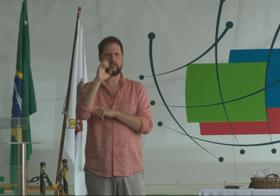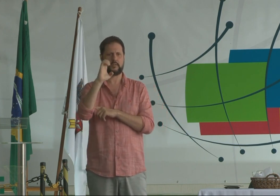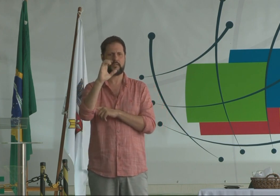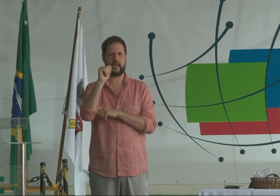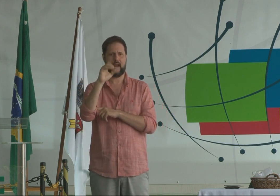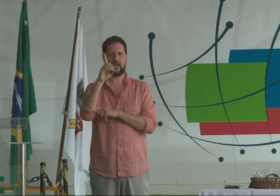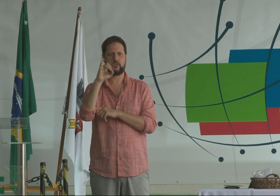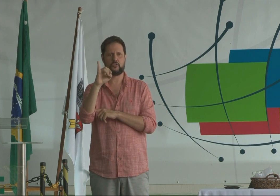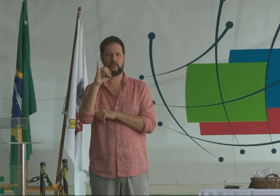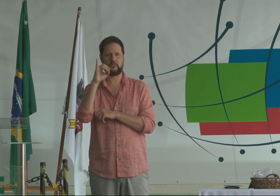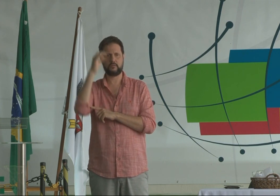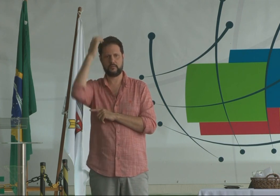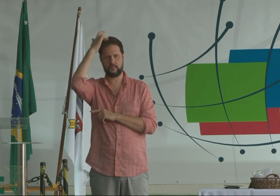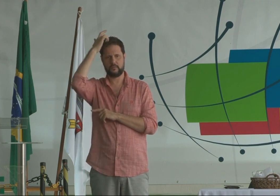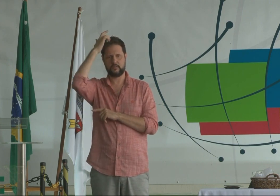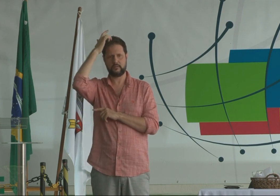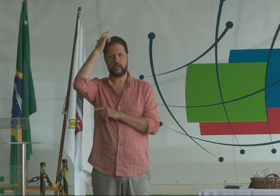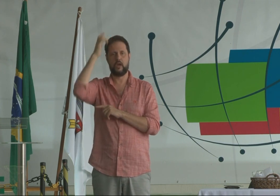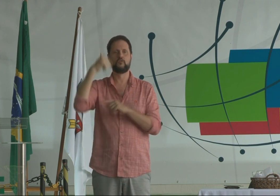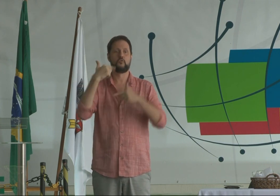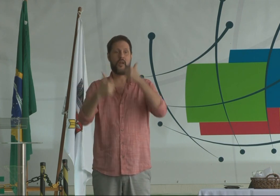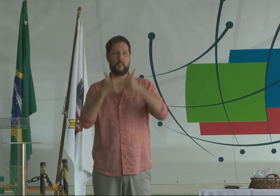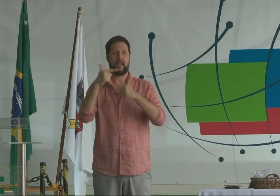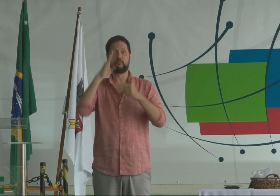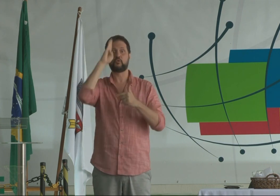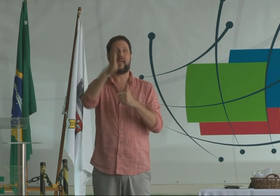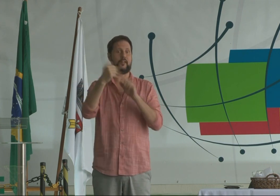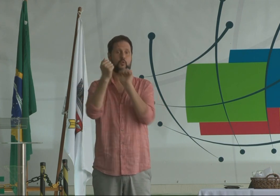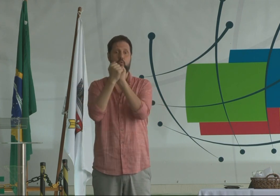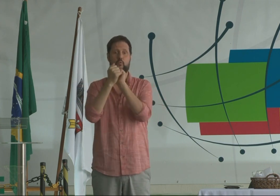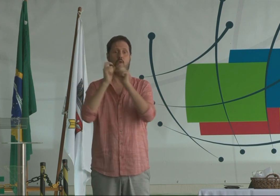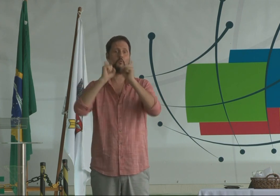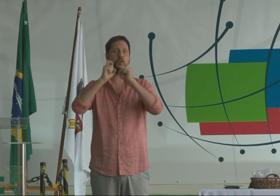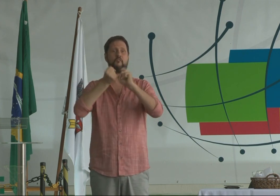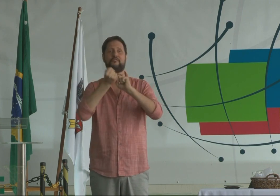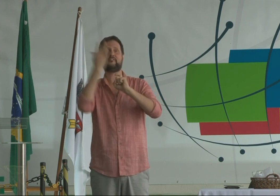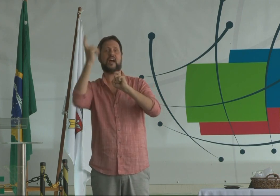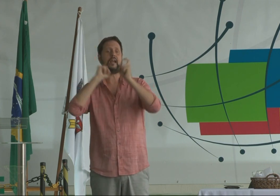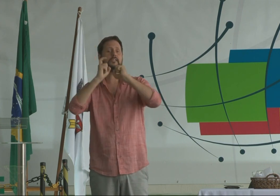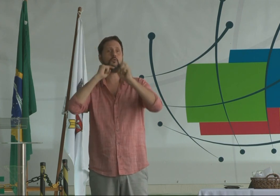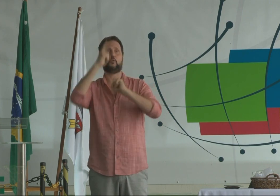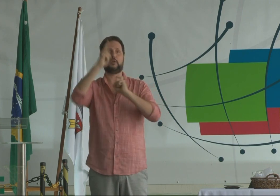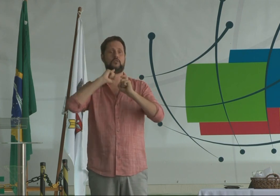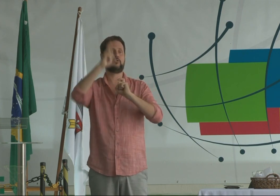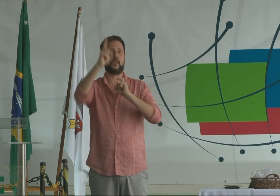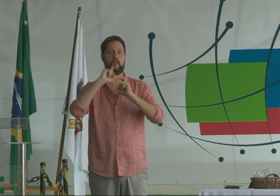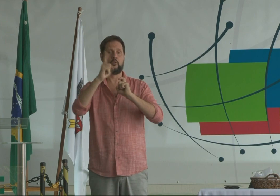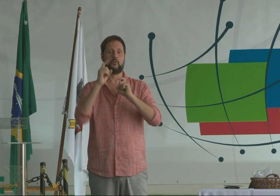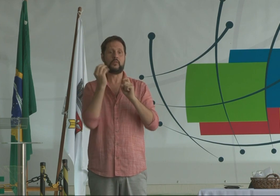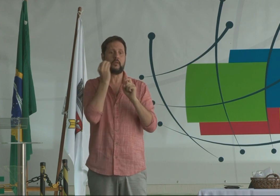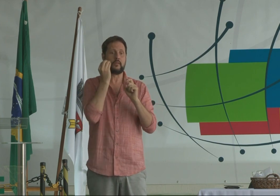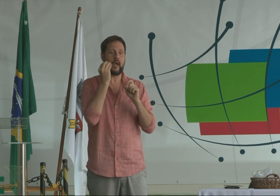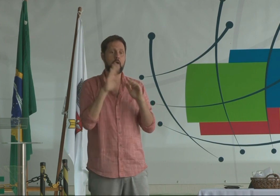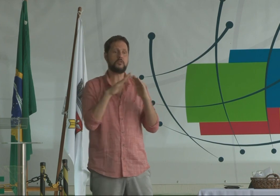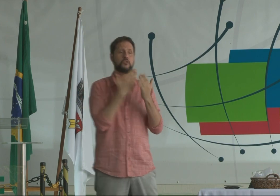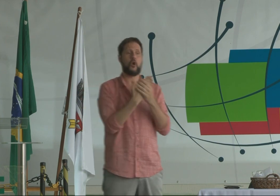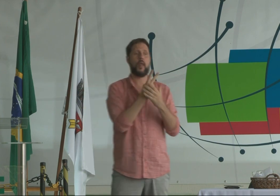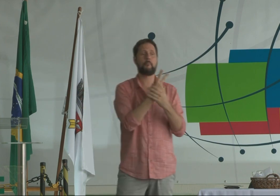CECADI. Eu estou trabalhando em conjunto, em várias reuniões que estão participando, direto para